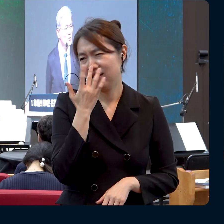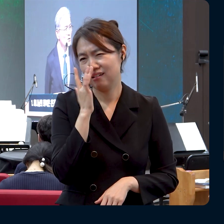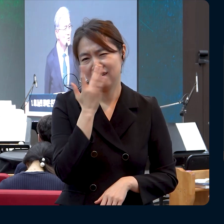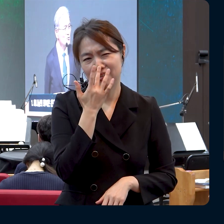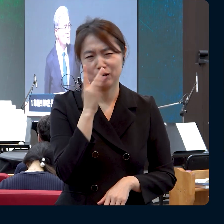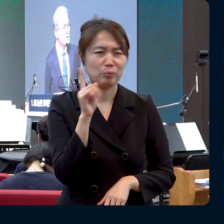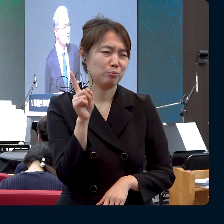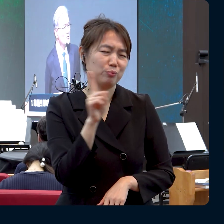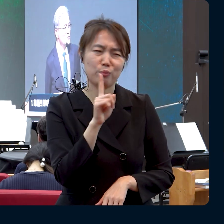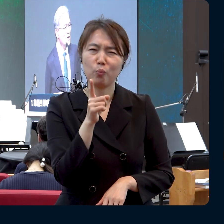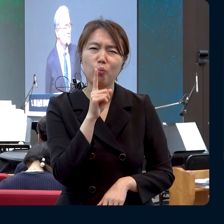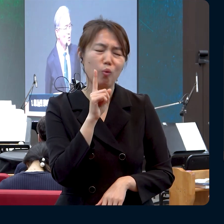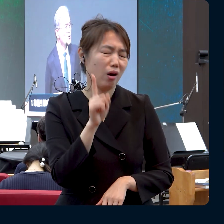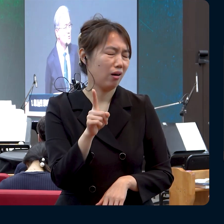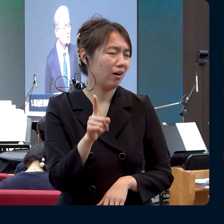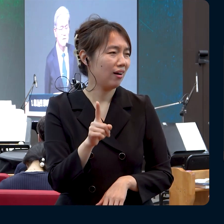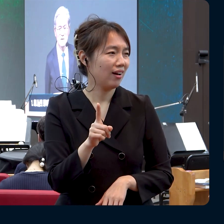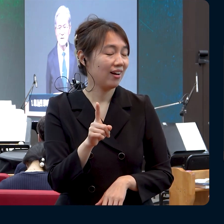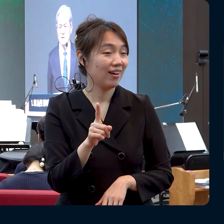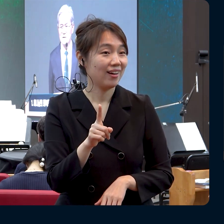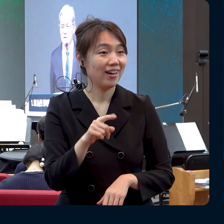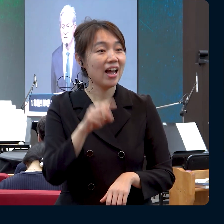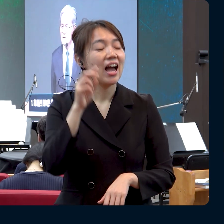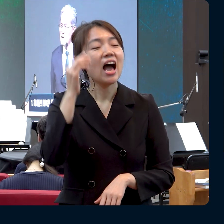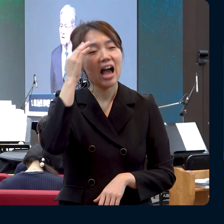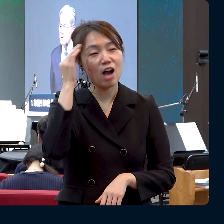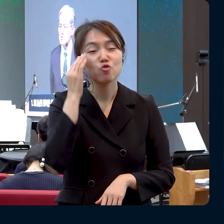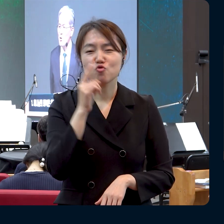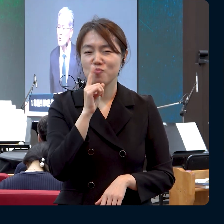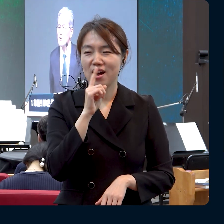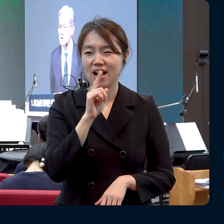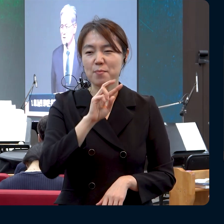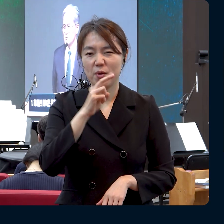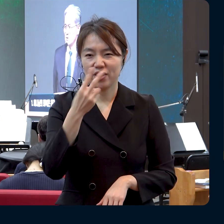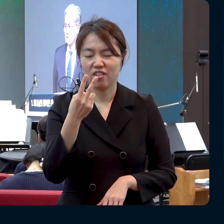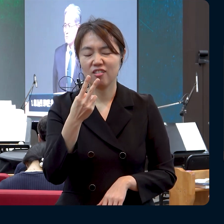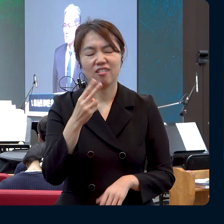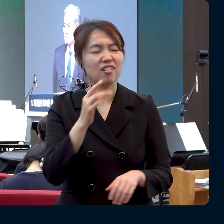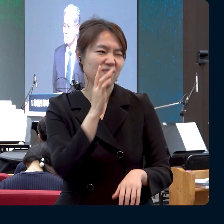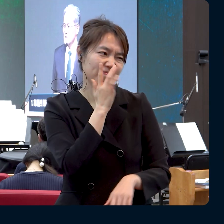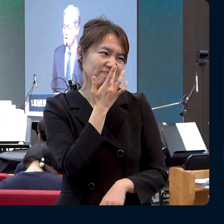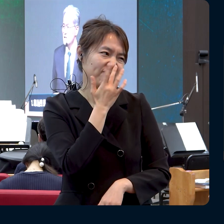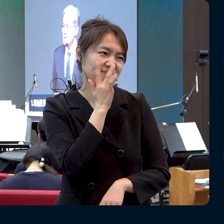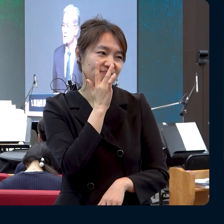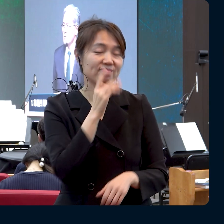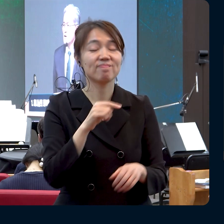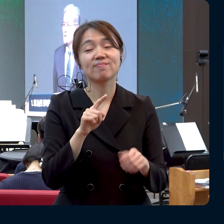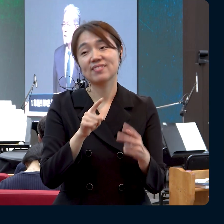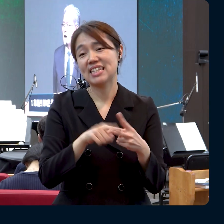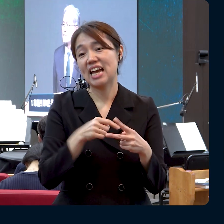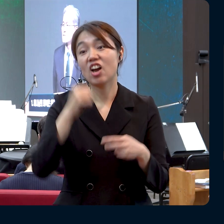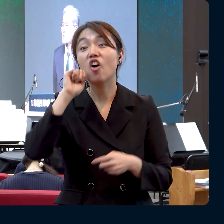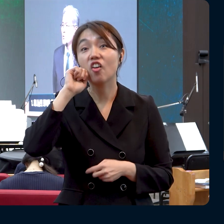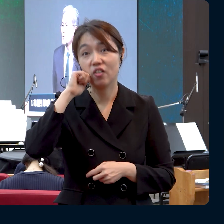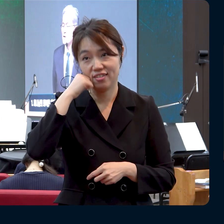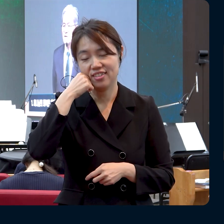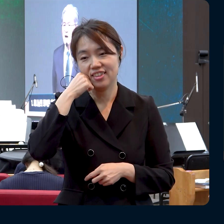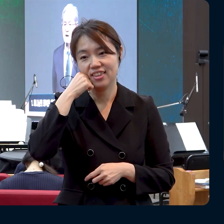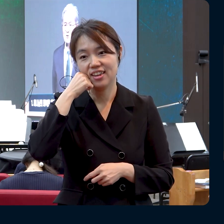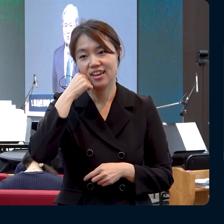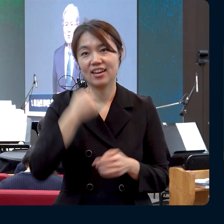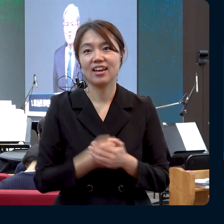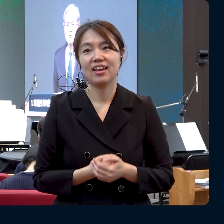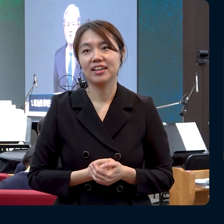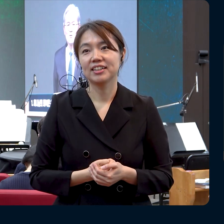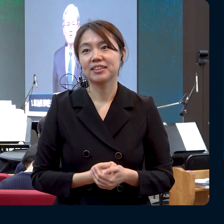안타깝게도 우리말 성경의 번역은 이해하기가 좀 어렵게 되어 있습니다. 자칫 잘못하면 반대로